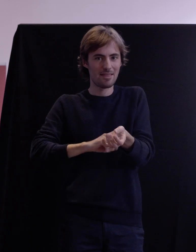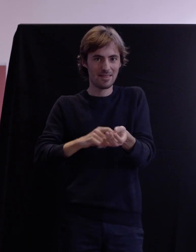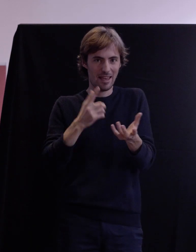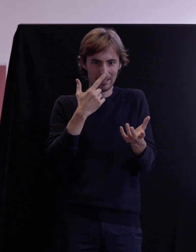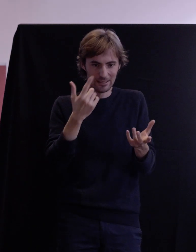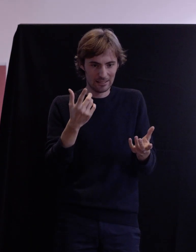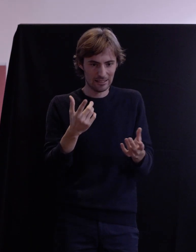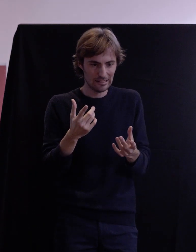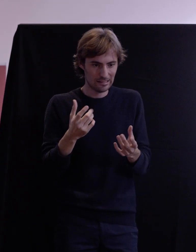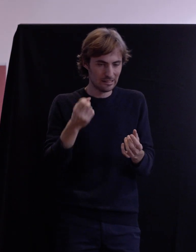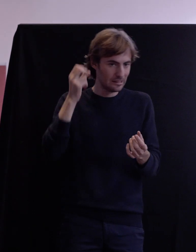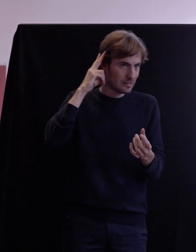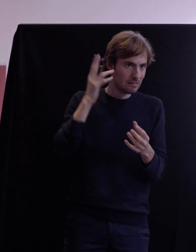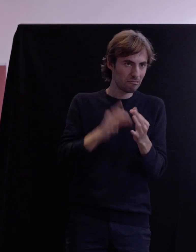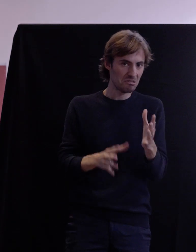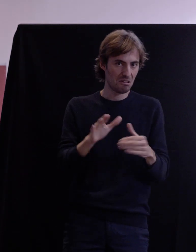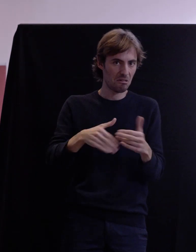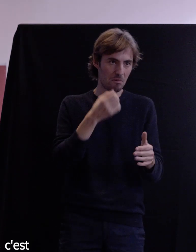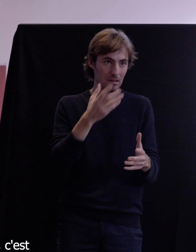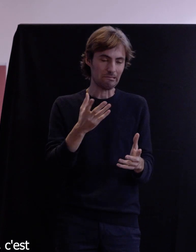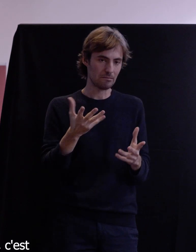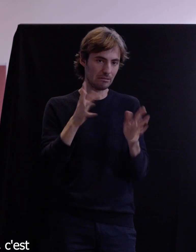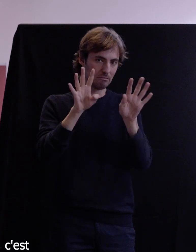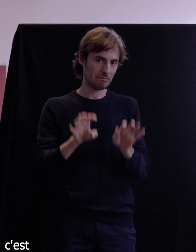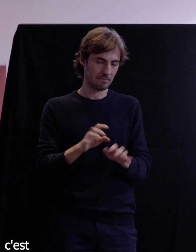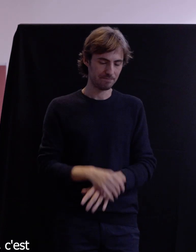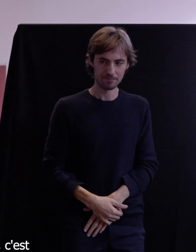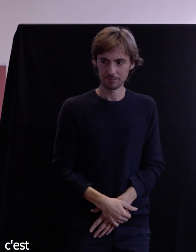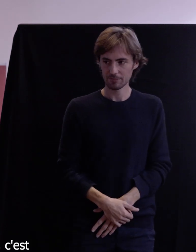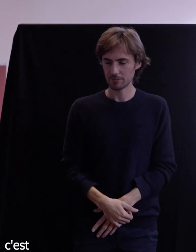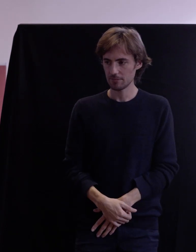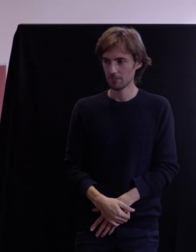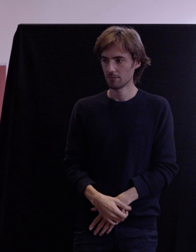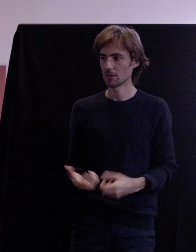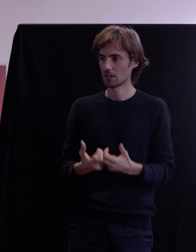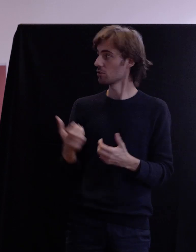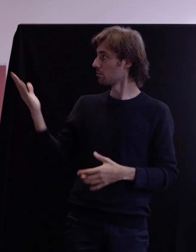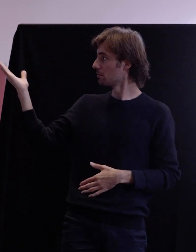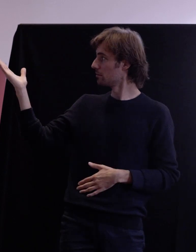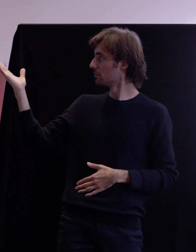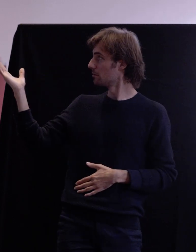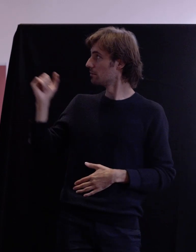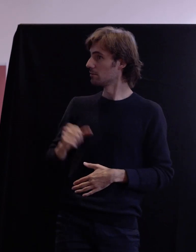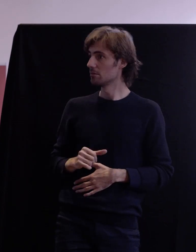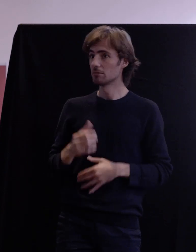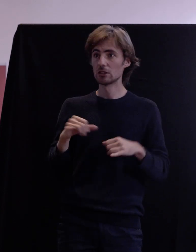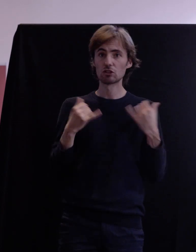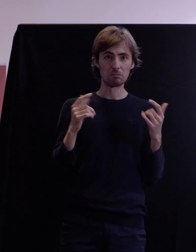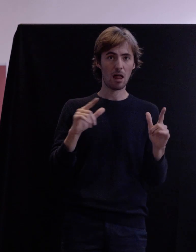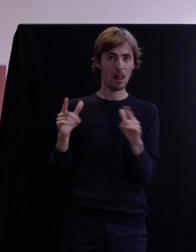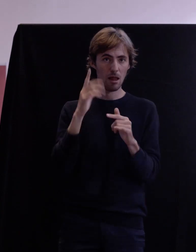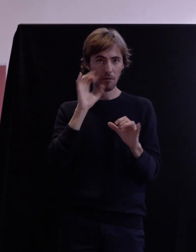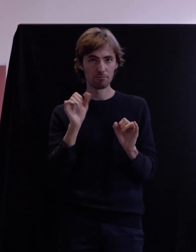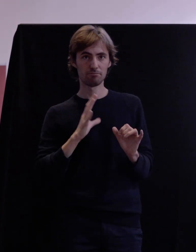avoir l'implant cochléaire. Donc ça, c'est un exemple d'implant cochléaire. J'ai vu qu'il y avait des jeunes ici qui en